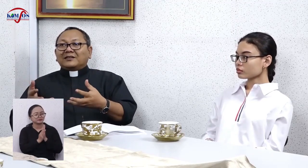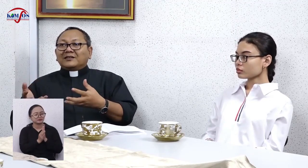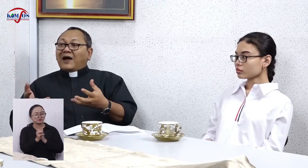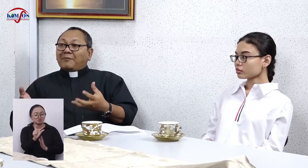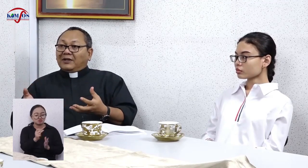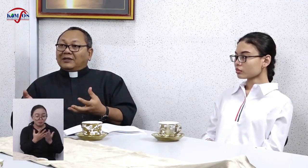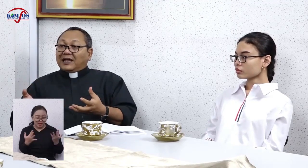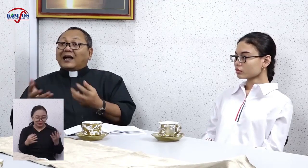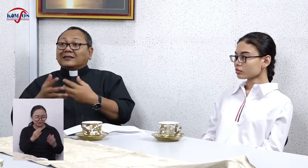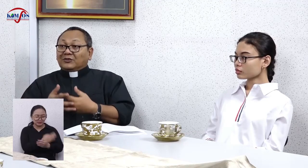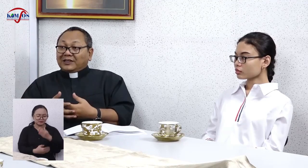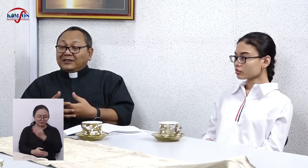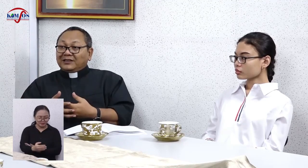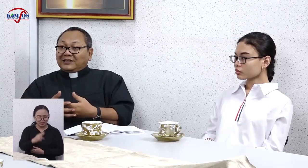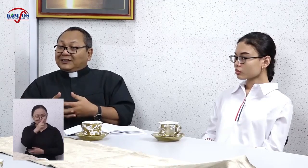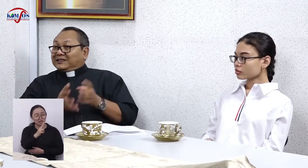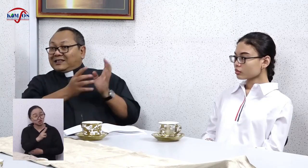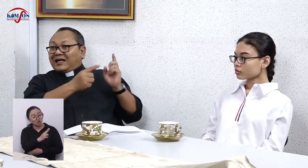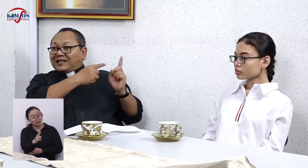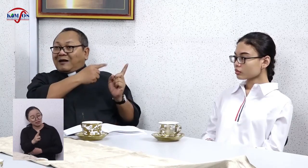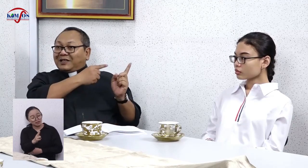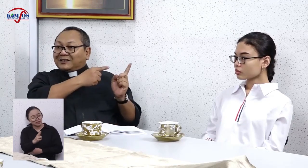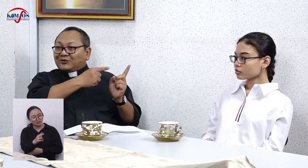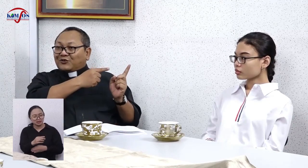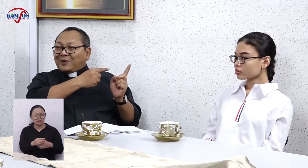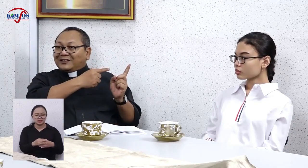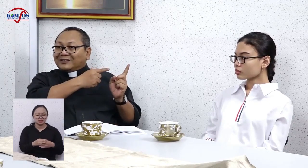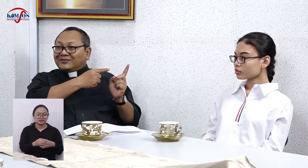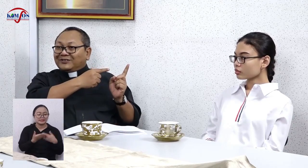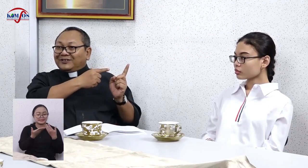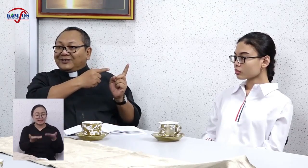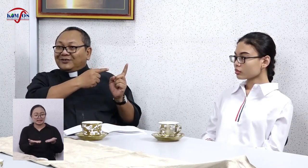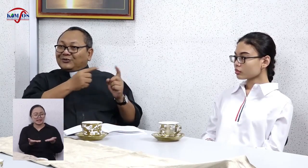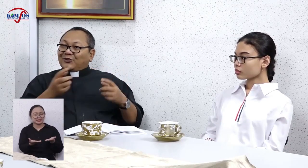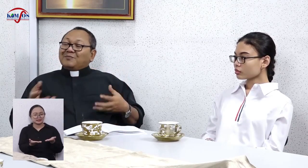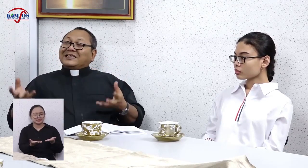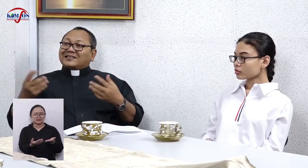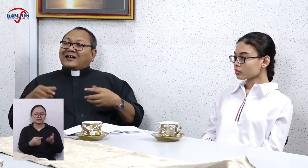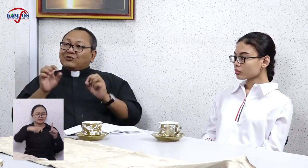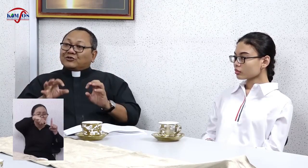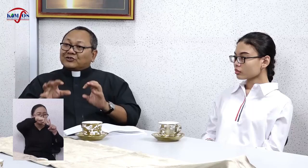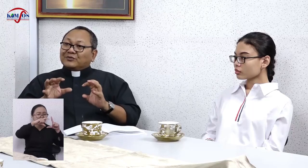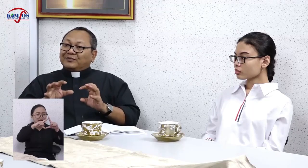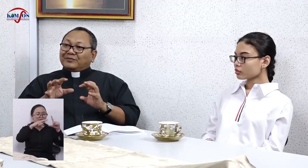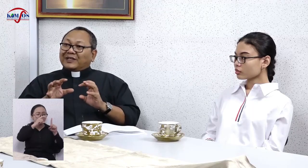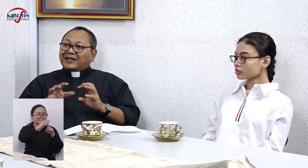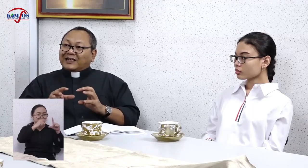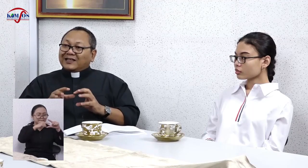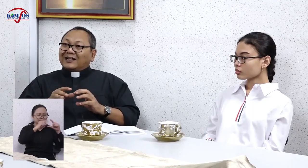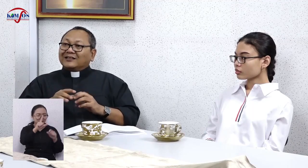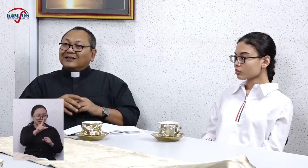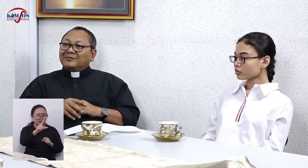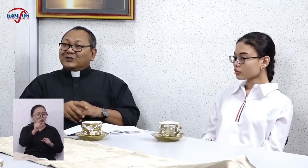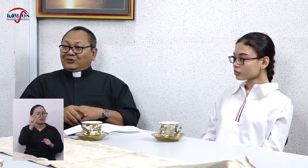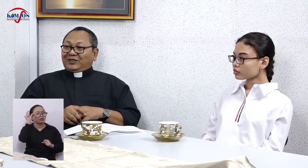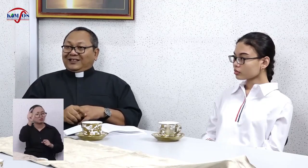umat difabel yang Katolik disediakan kapel di Keuskupan itu untuk misa khusus mereka